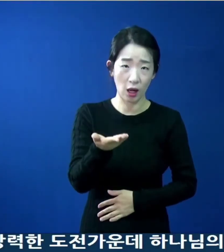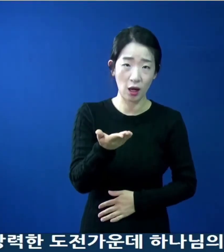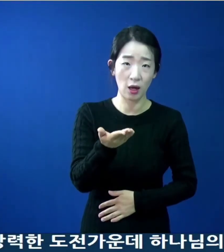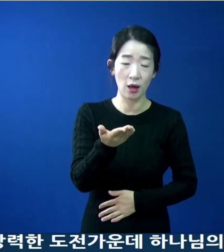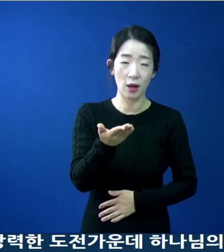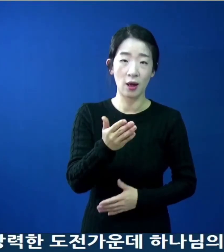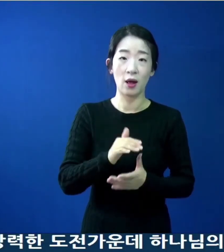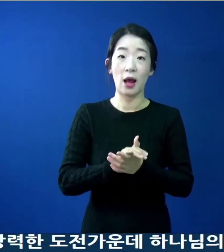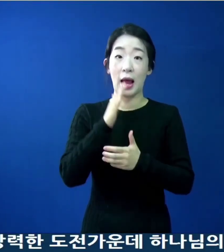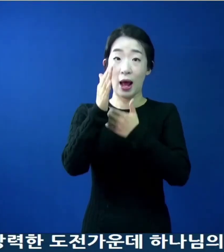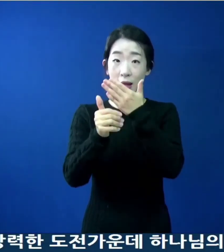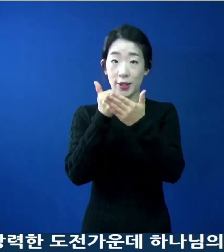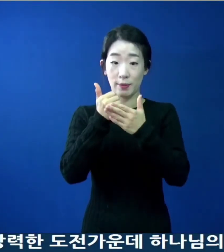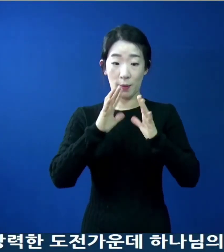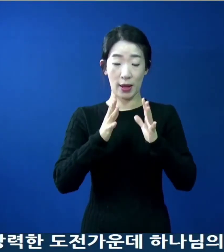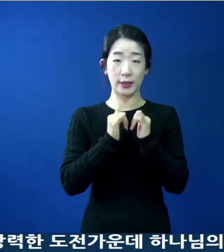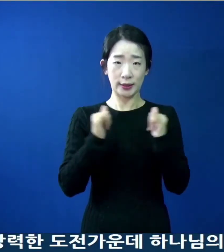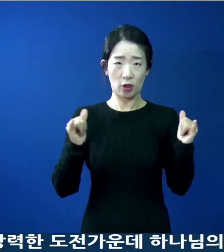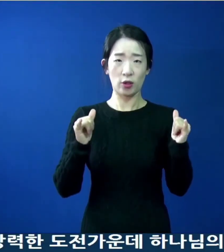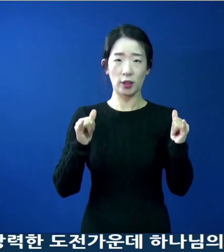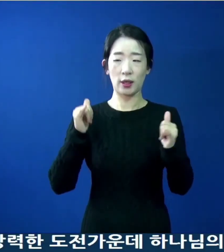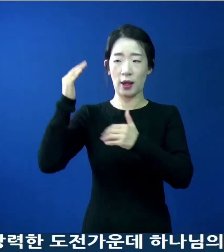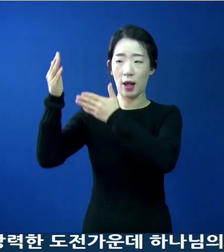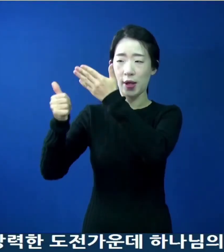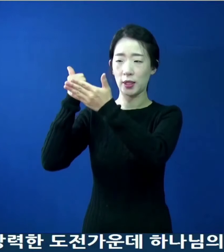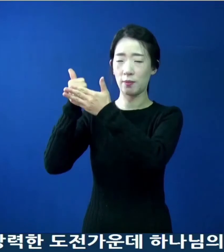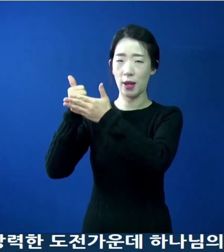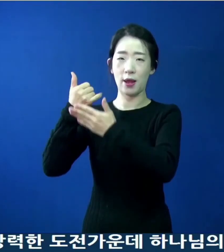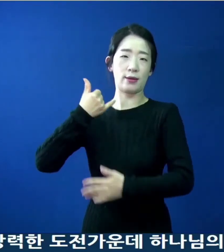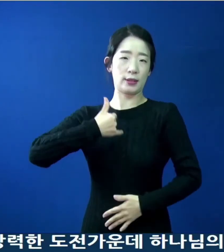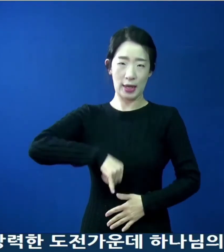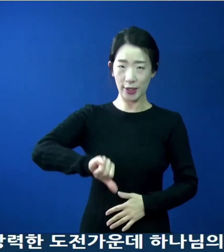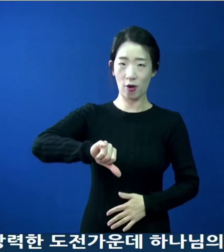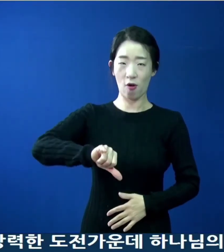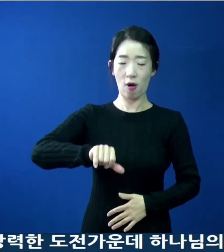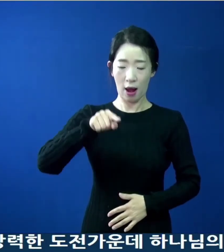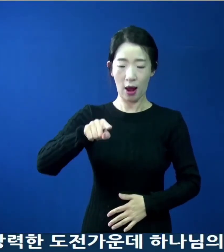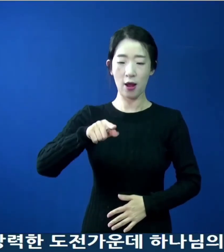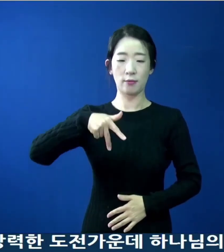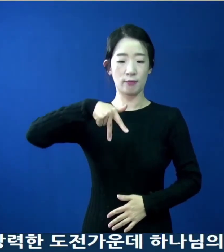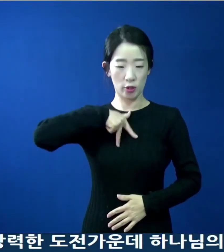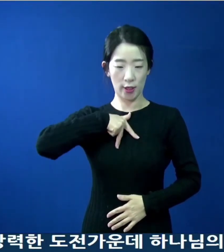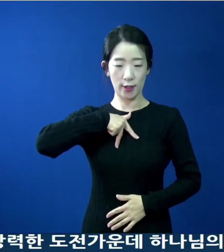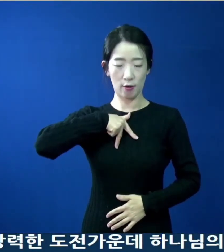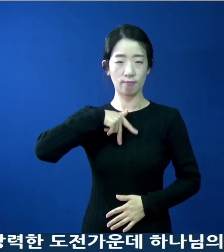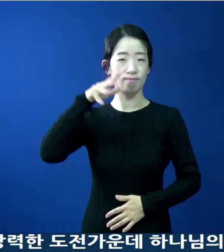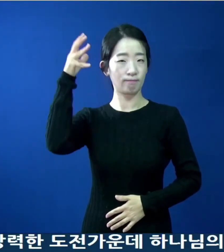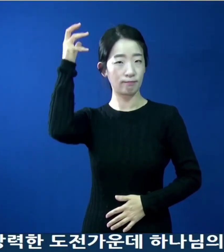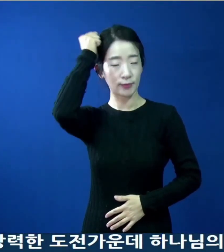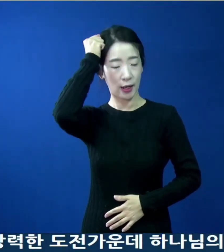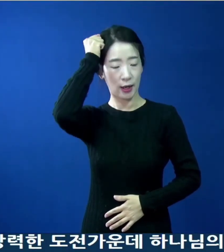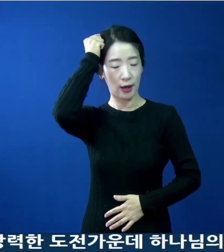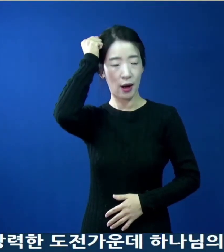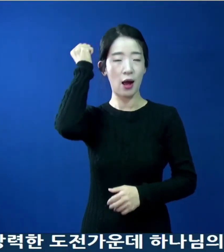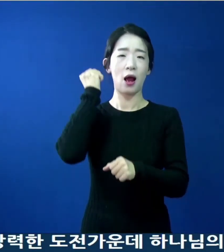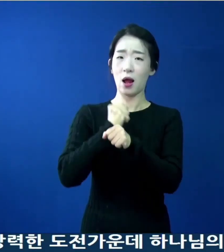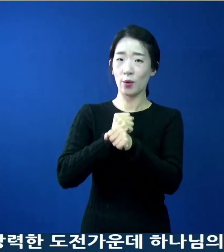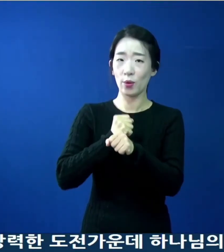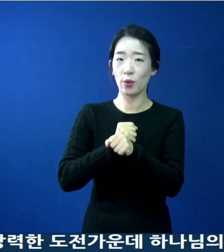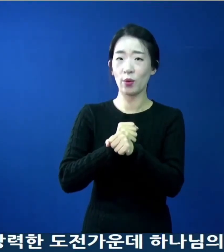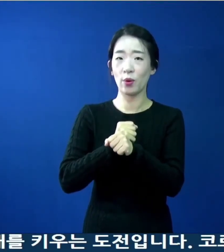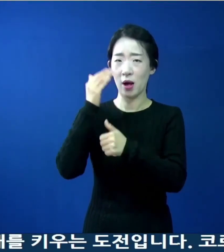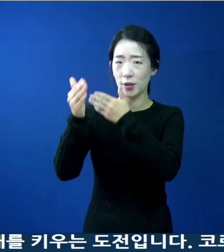백성들이 하나님의 자녀라는 정체성을 가지고 살아가는 것이 얼마나 중요한지, 그 어느 때보다도 하나님의